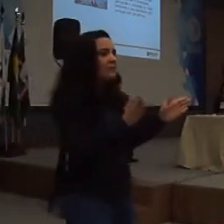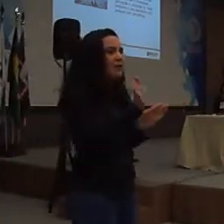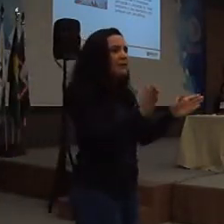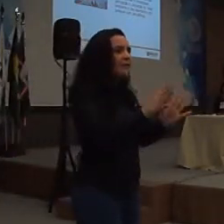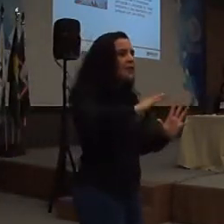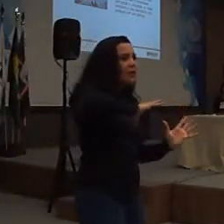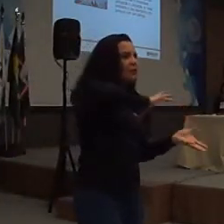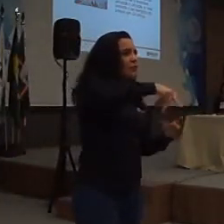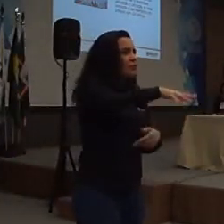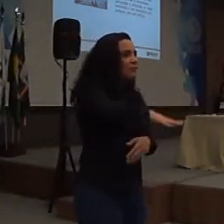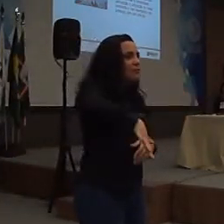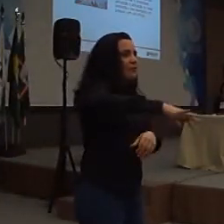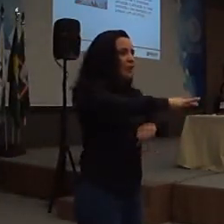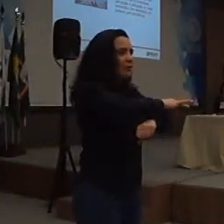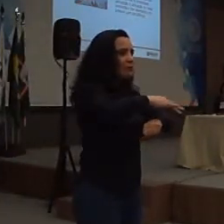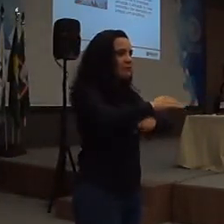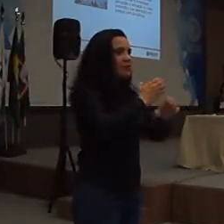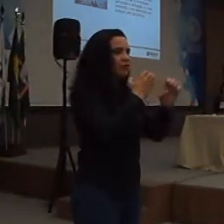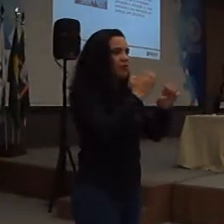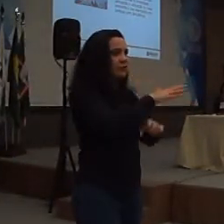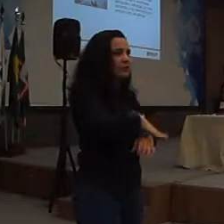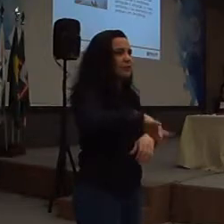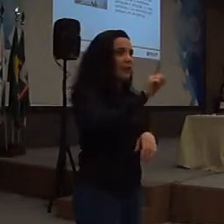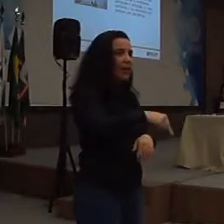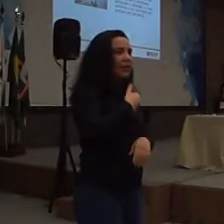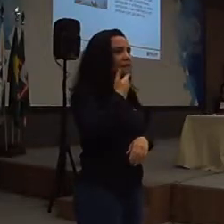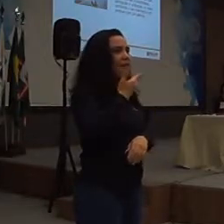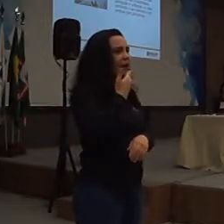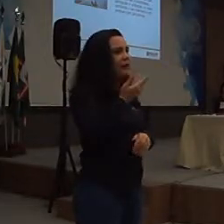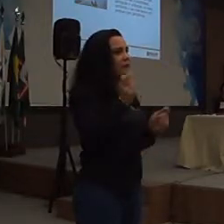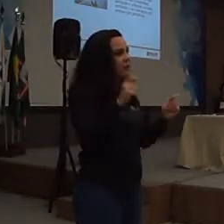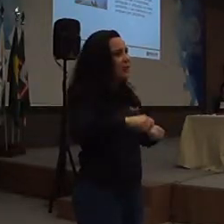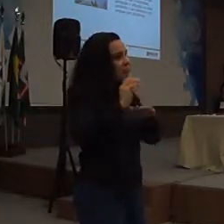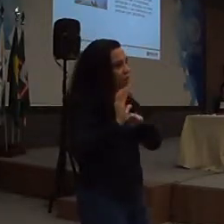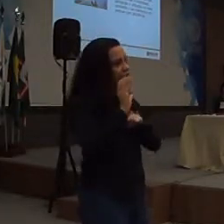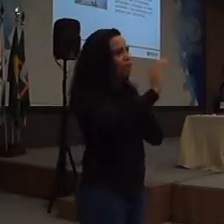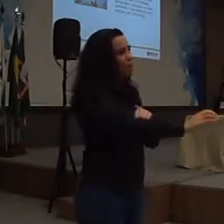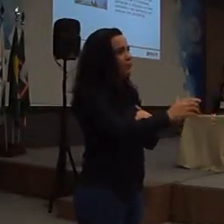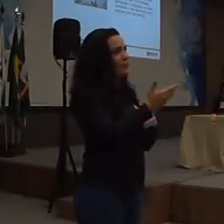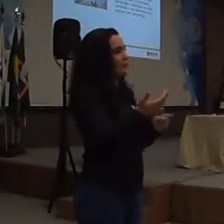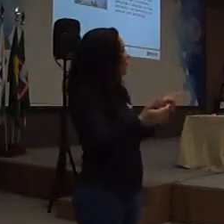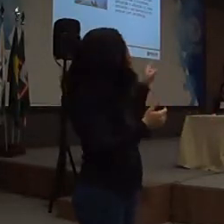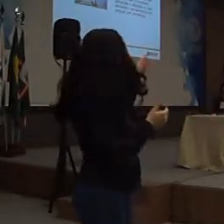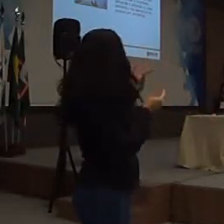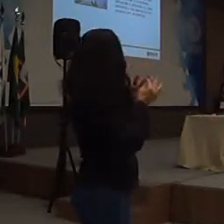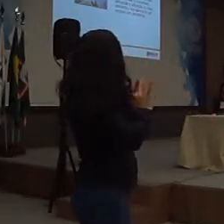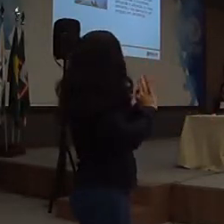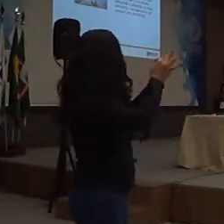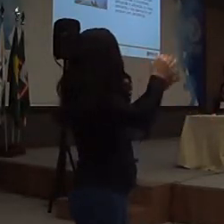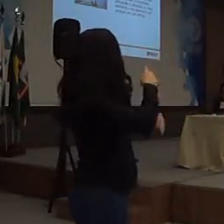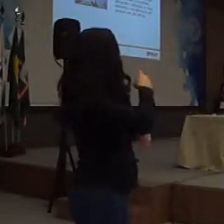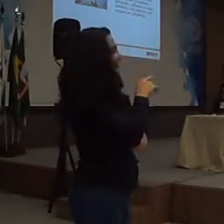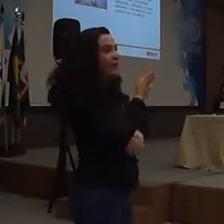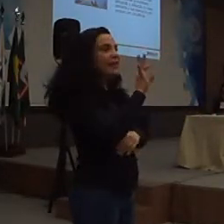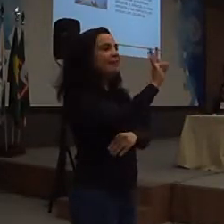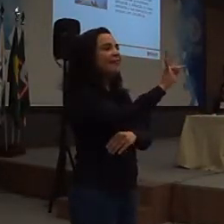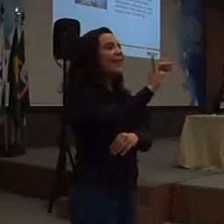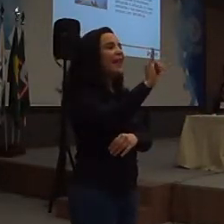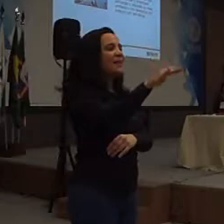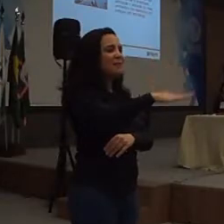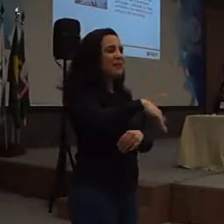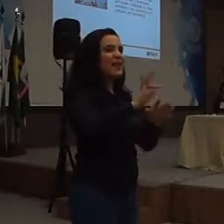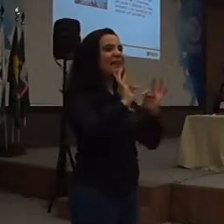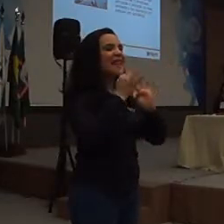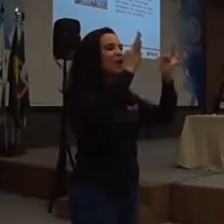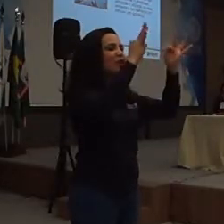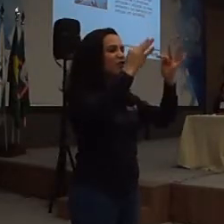coisas? O que que acontece? Por que que a gente não investe mais em TI? Jovens adoram isso, mas a gente tem que